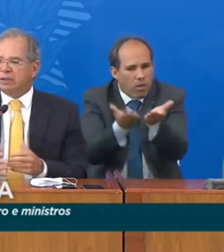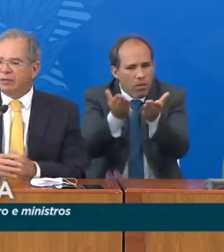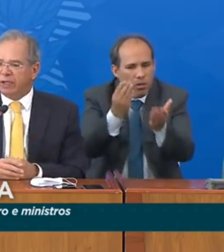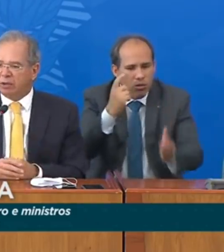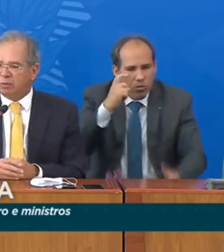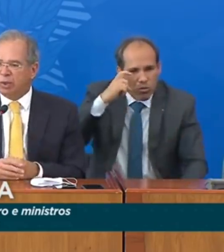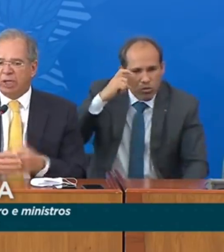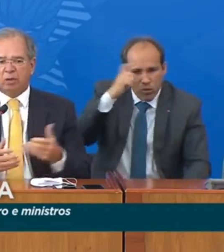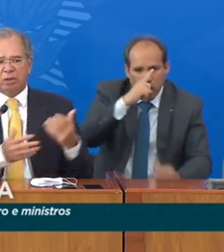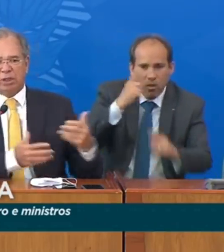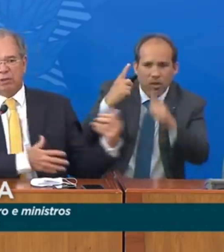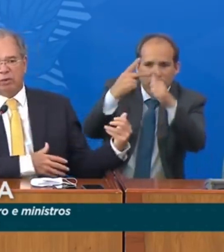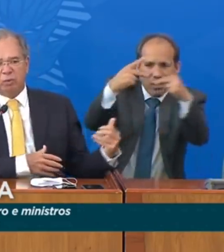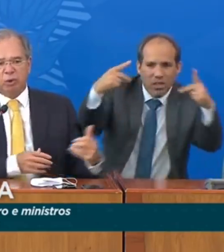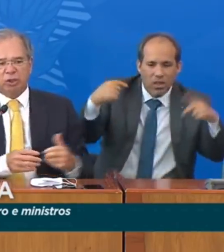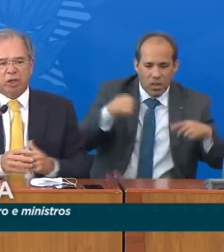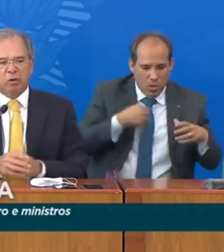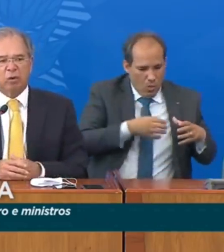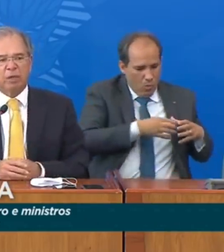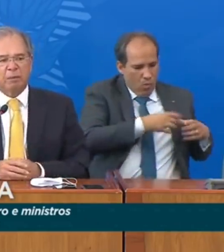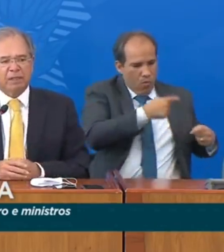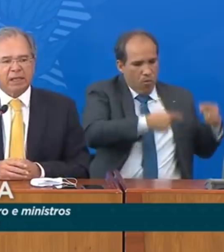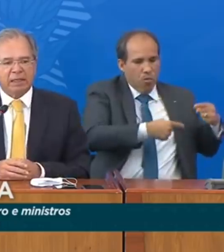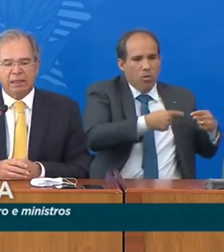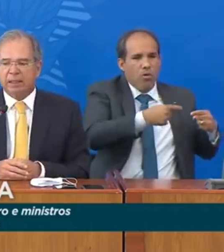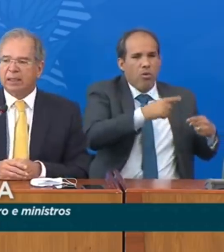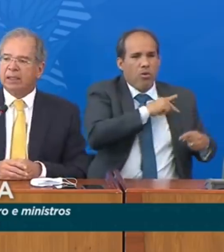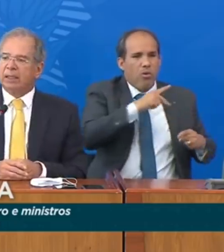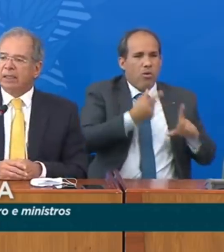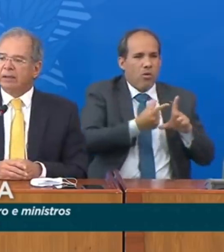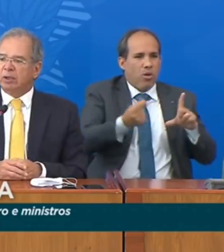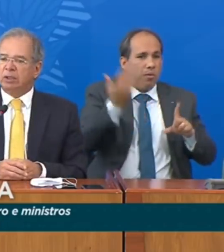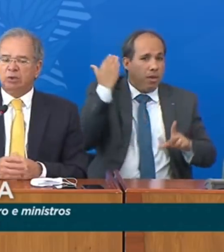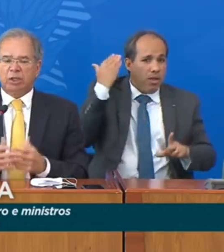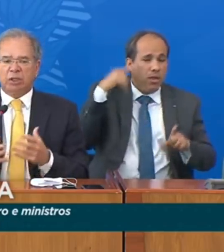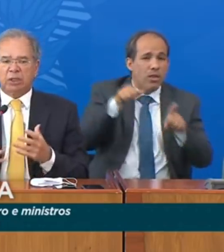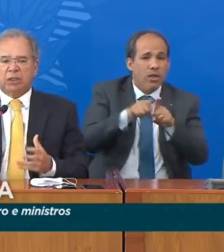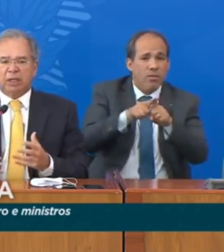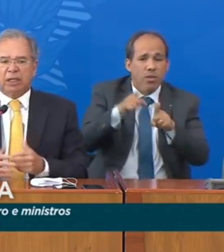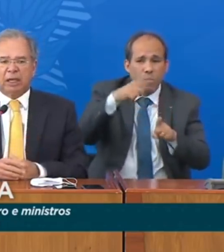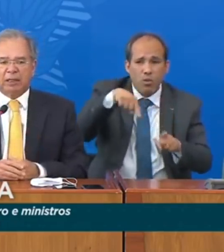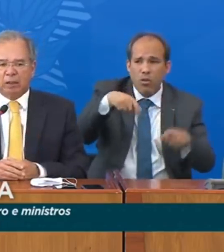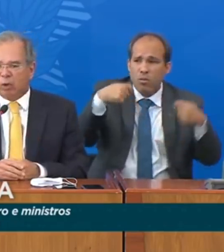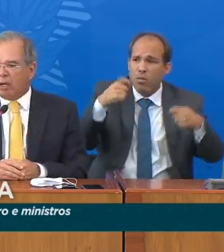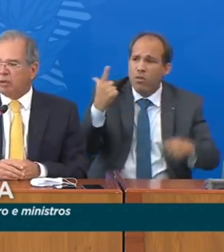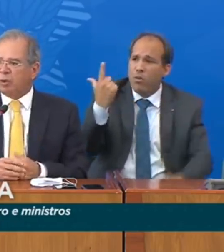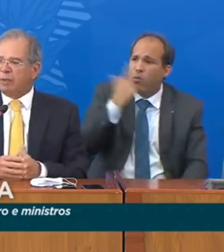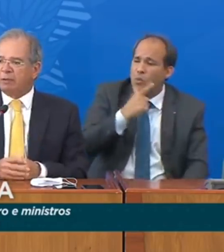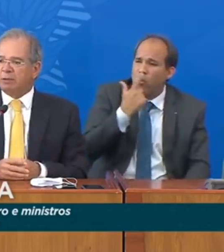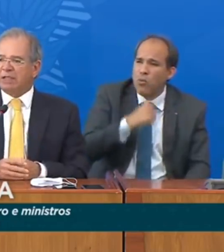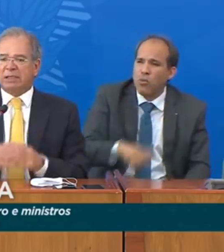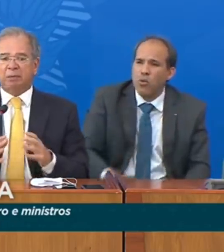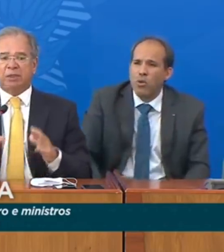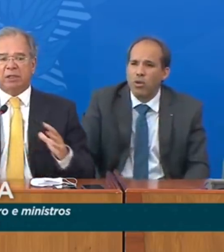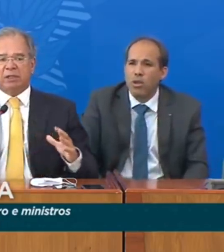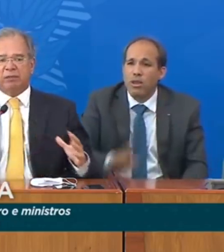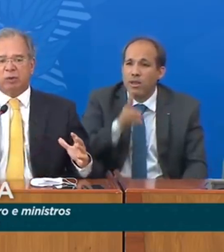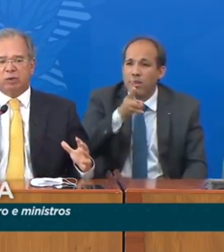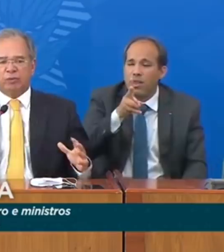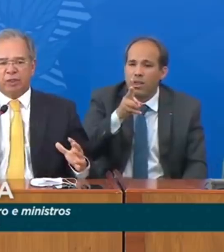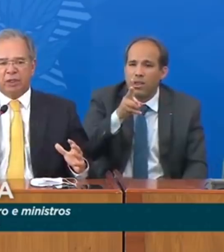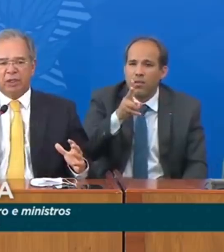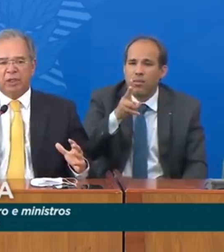dificuldades que eles enfrentam por erros, equívocos de política econômica passada. Nós temos que atenuar os problemas, mas sempre dentro